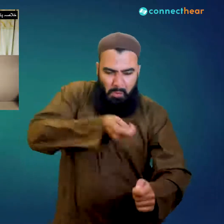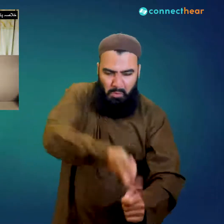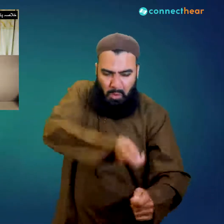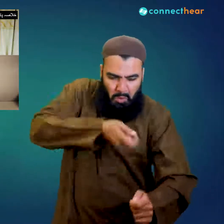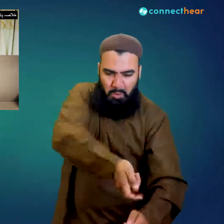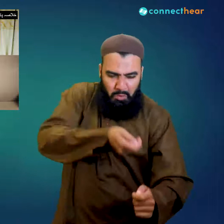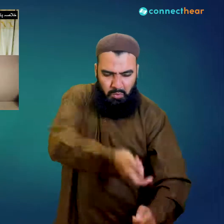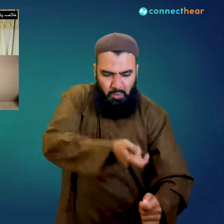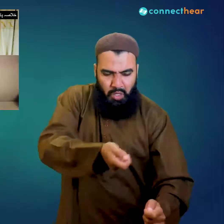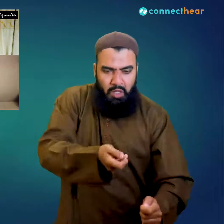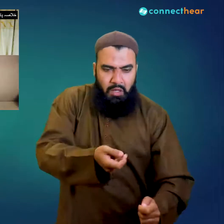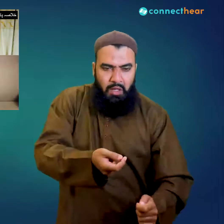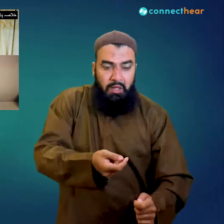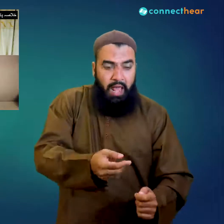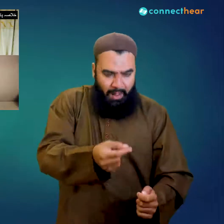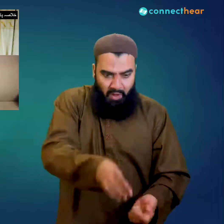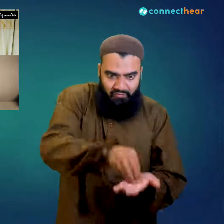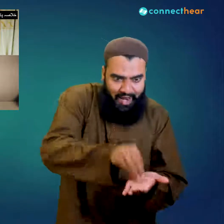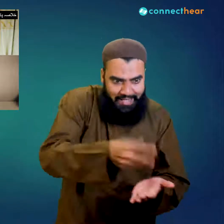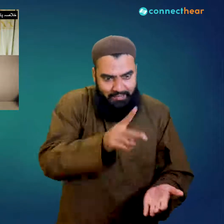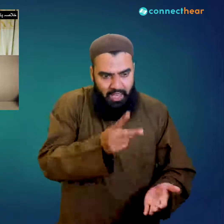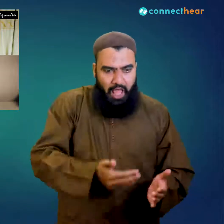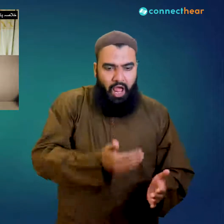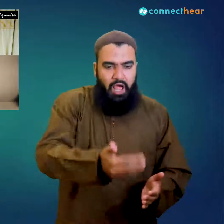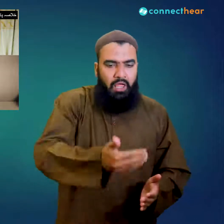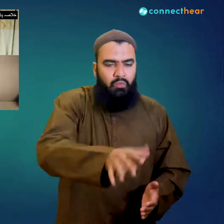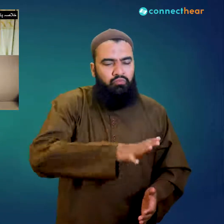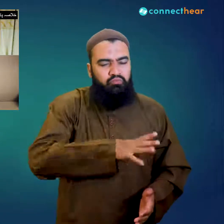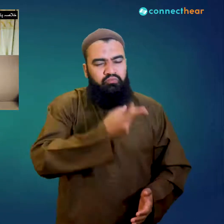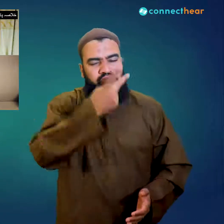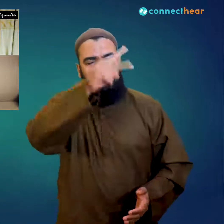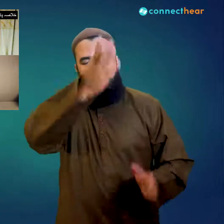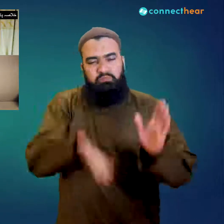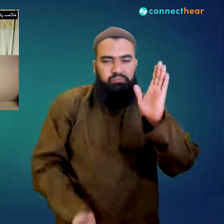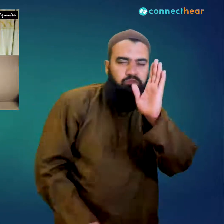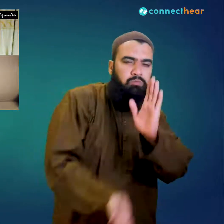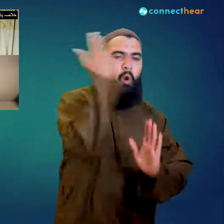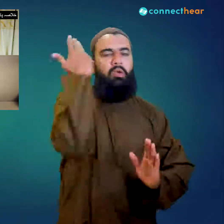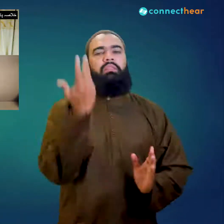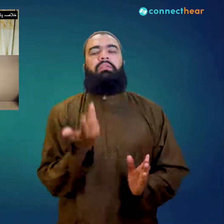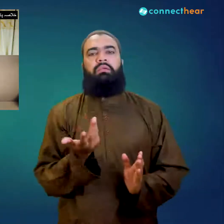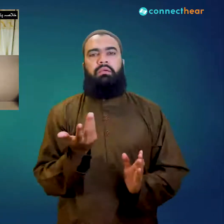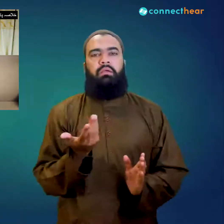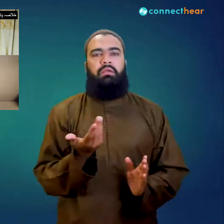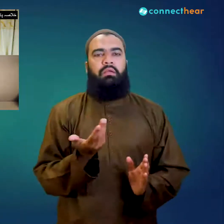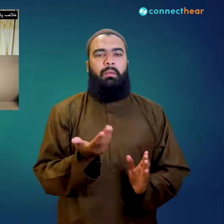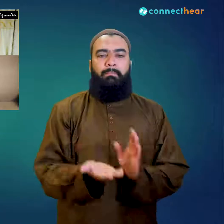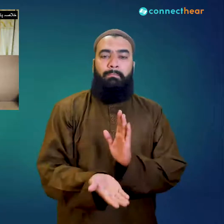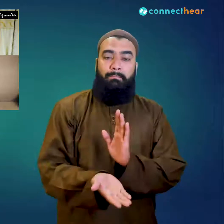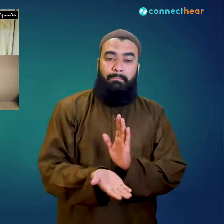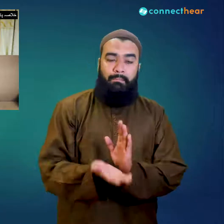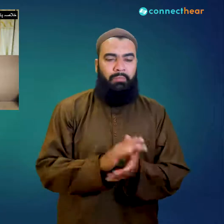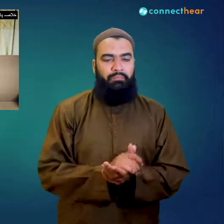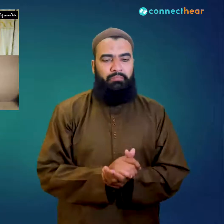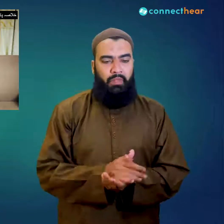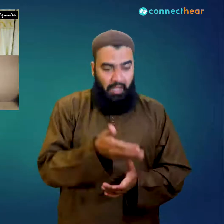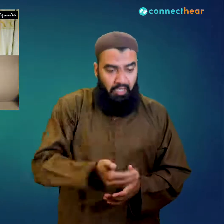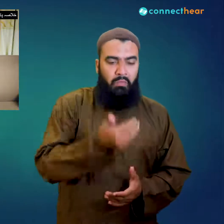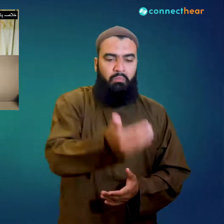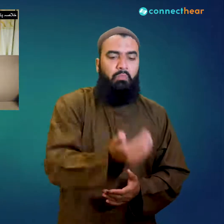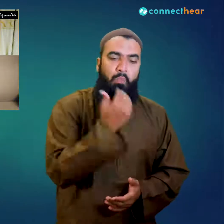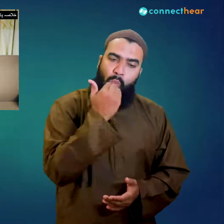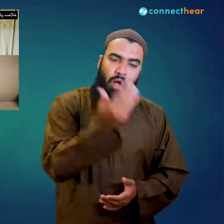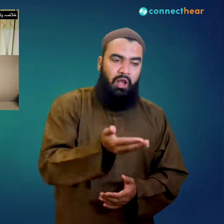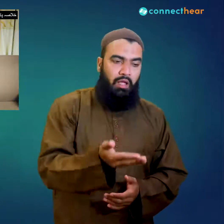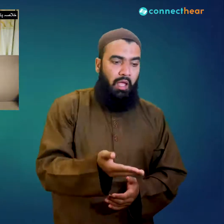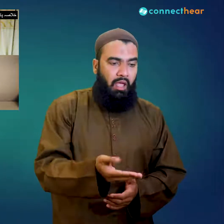زیادہ نقصان کو مد نظر رکھتے ہوئے کم نفع کی طرف نہ جایا جائے بلکہ ان کو چھوڑ دیا جائے۔ اور جوئے